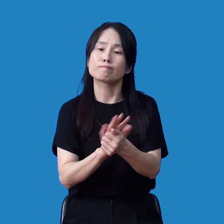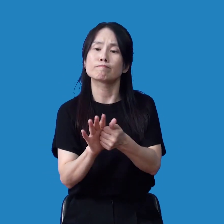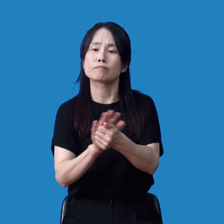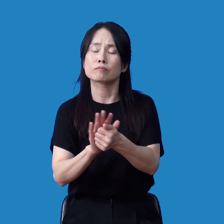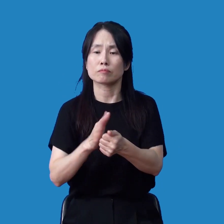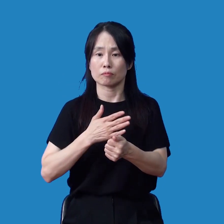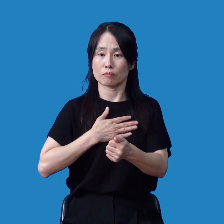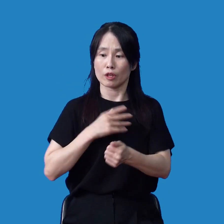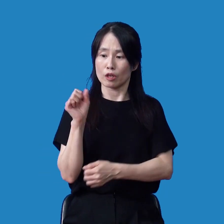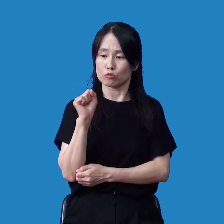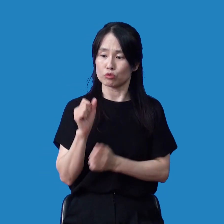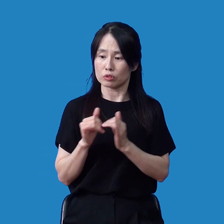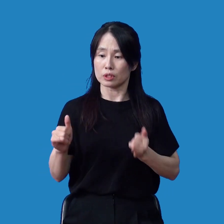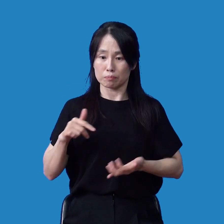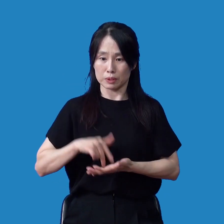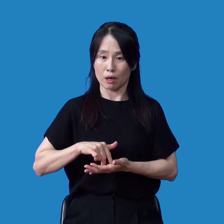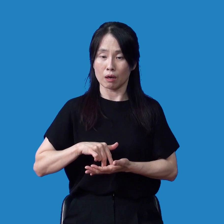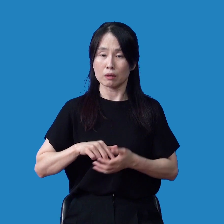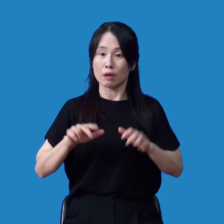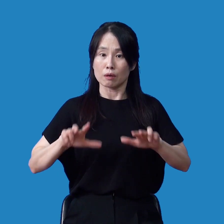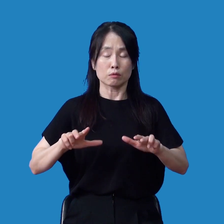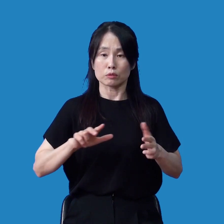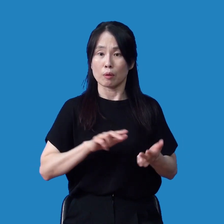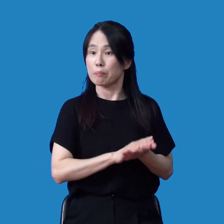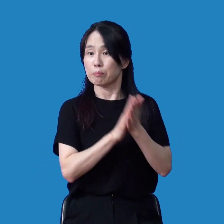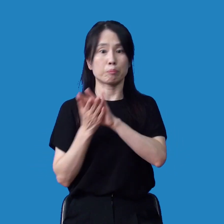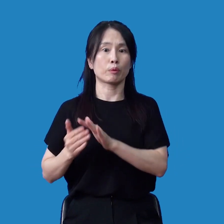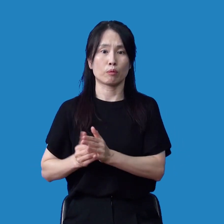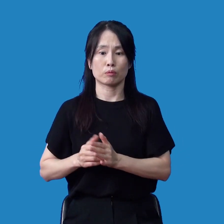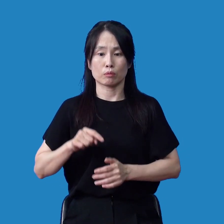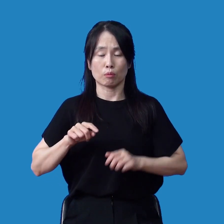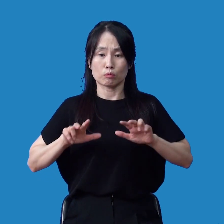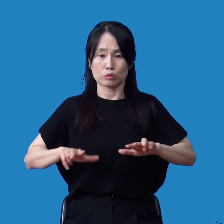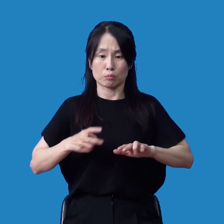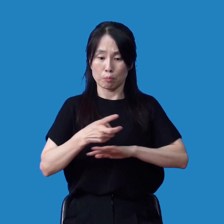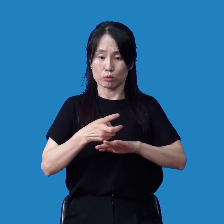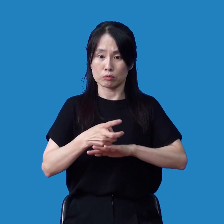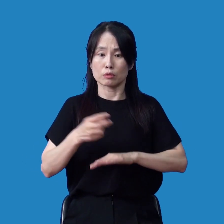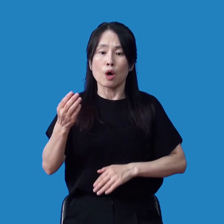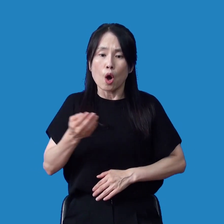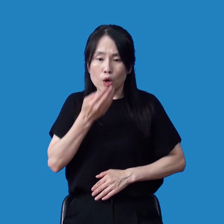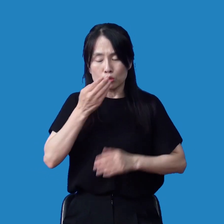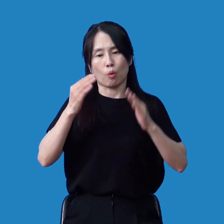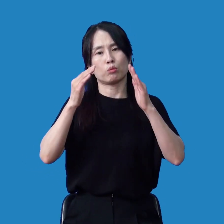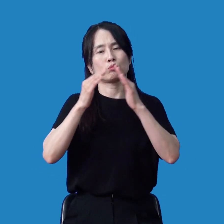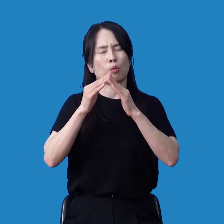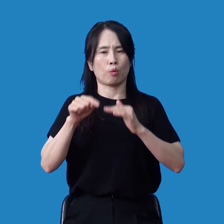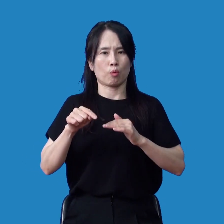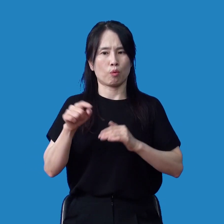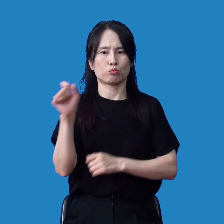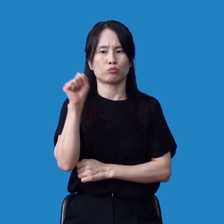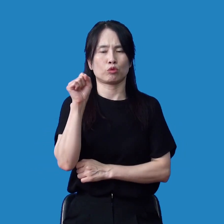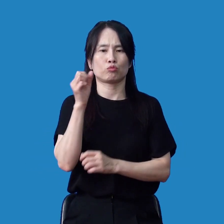완전히 달라졌다는 것입니다. 여기가 성소니까요. 자기는 제사장이니까요.